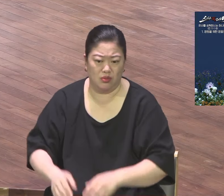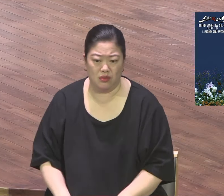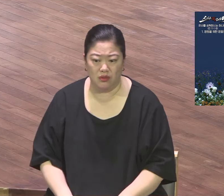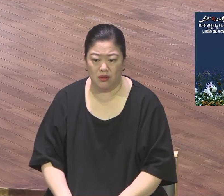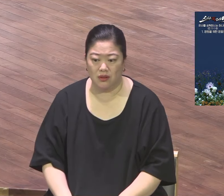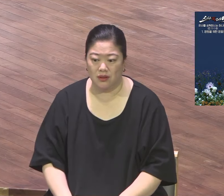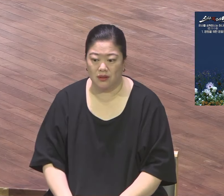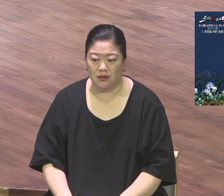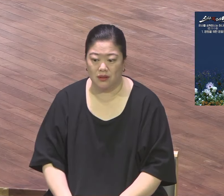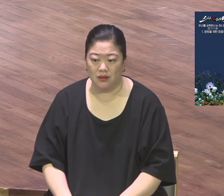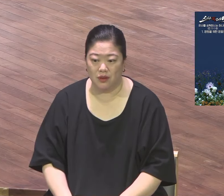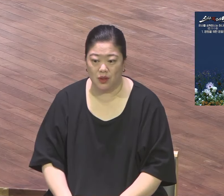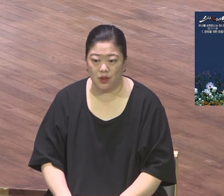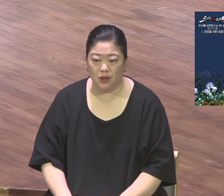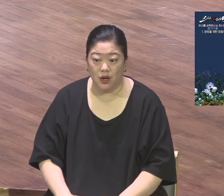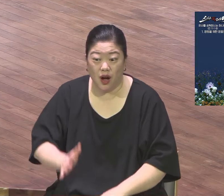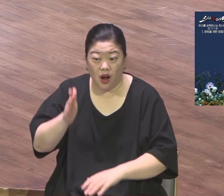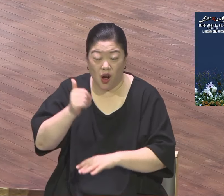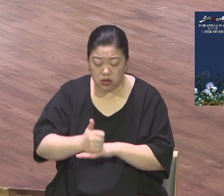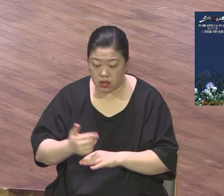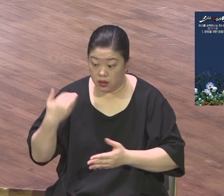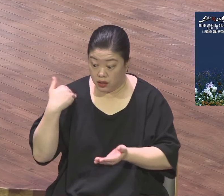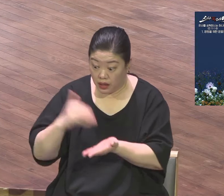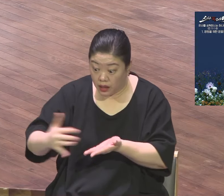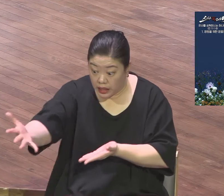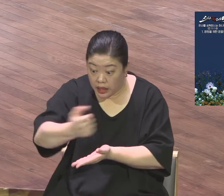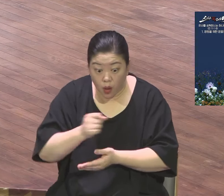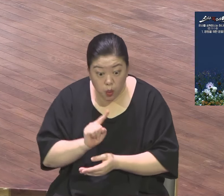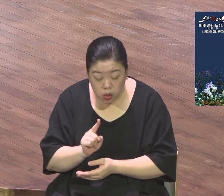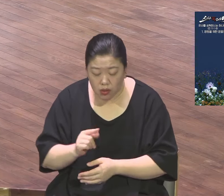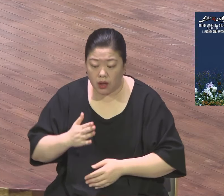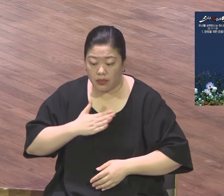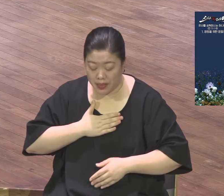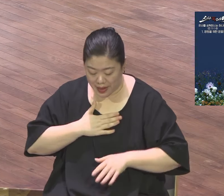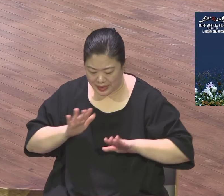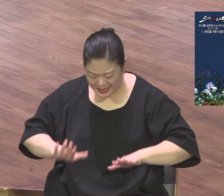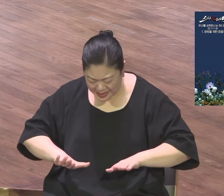언젠가는 너 자신도 누군가에게 도움을 받게 될 것이다.